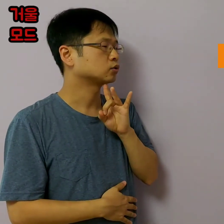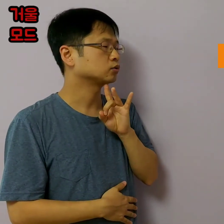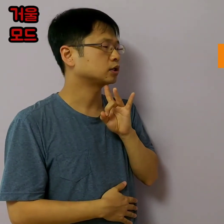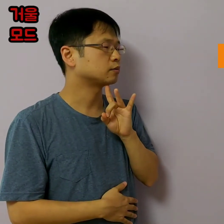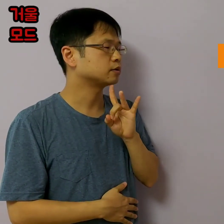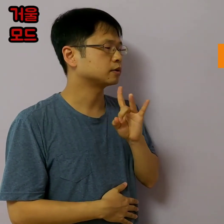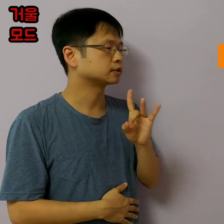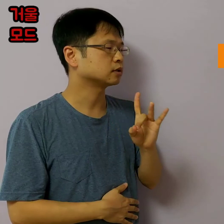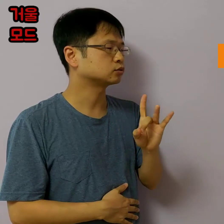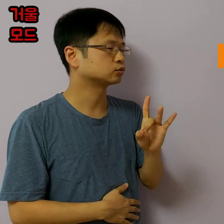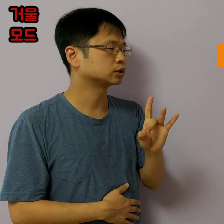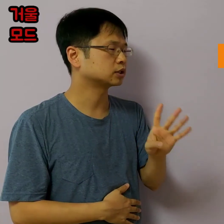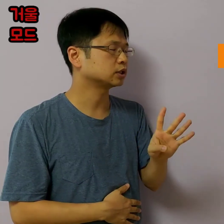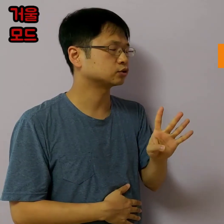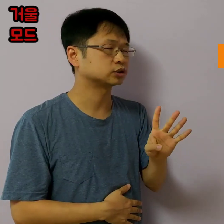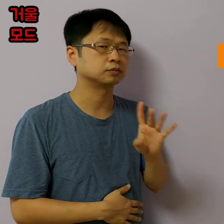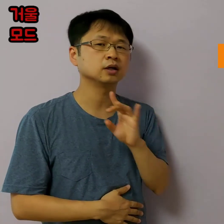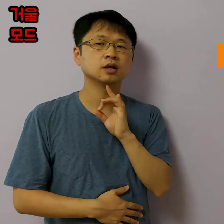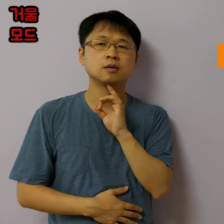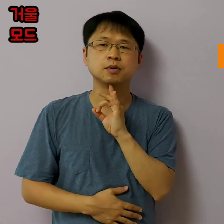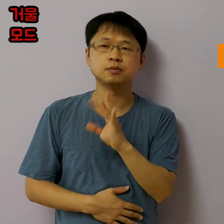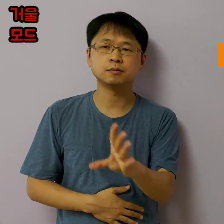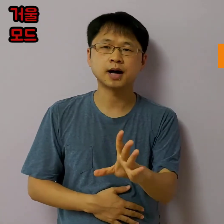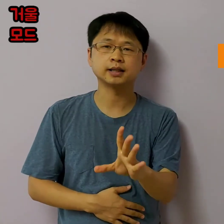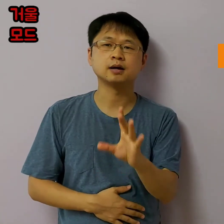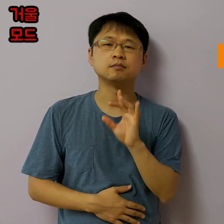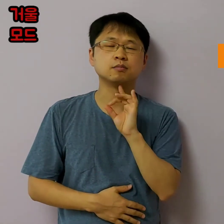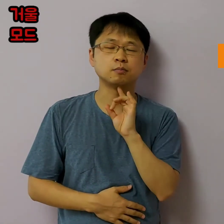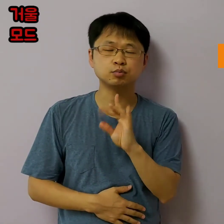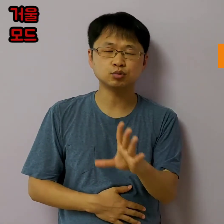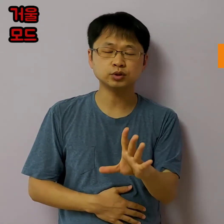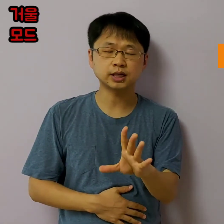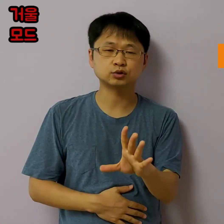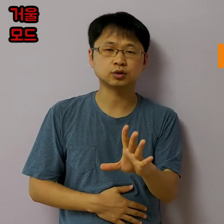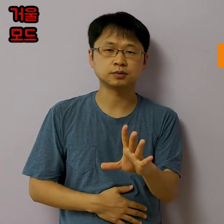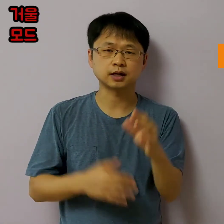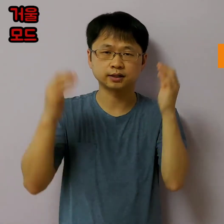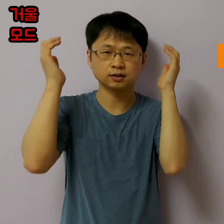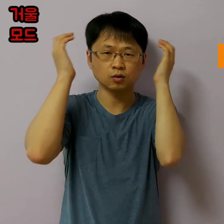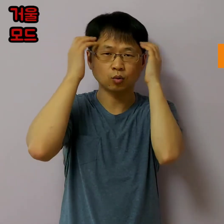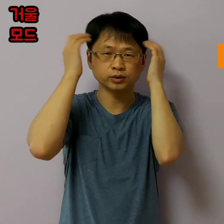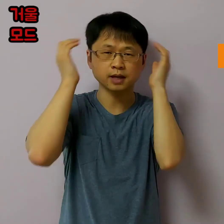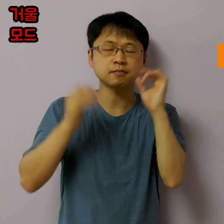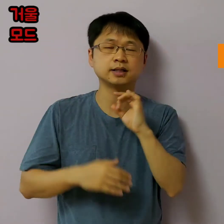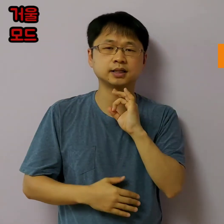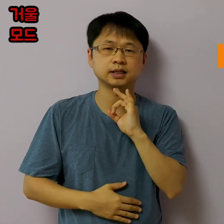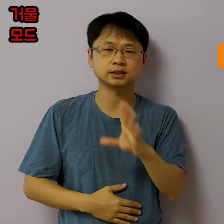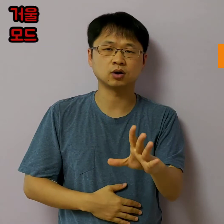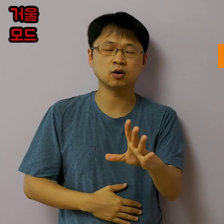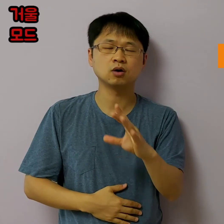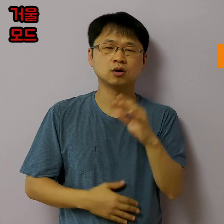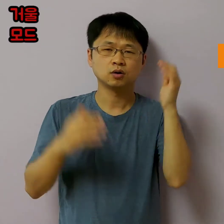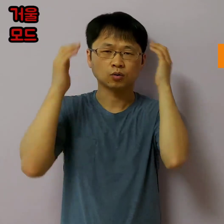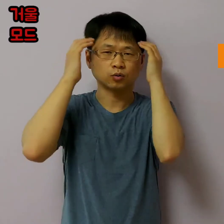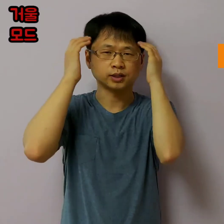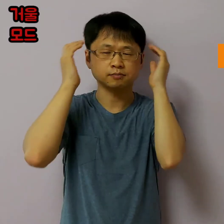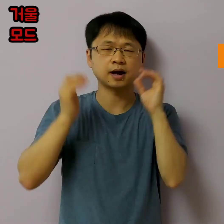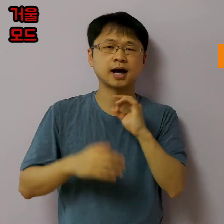손을 내밀면서 중지를 튕겨주시면 뭐뭐만 뭐뭐뿐이란 소리입니다. 그래서 고생만이 되겠죠.